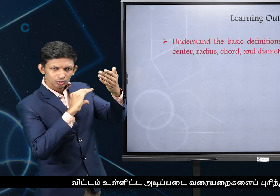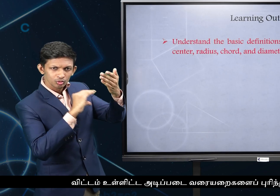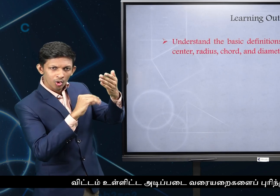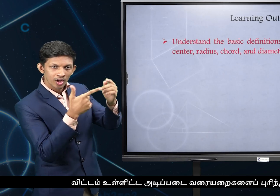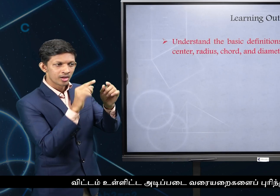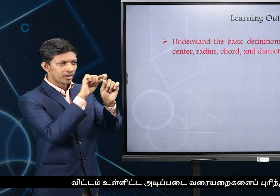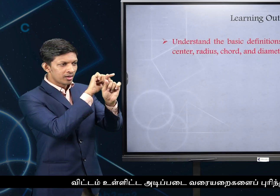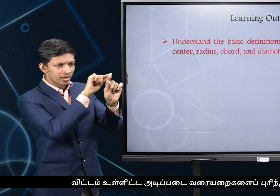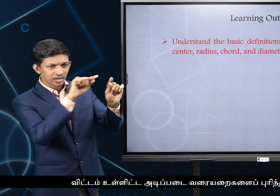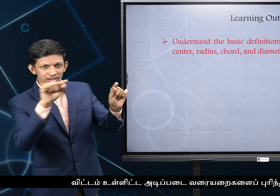கொள்ளுங்கள்.